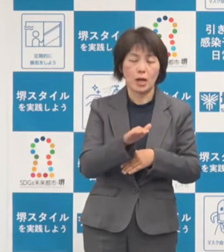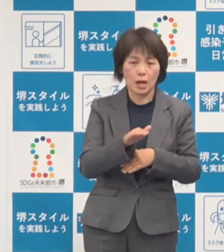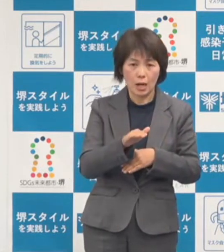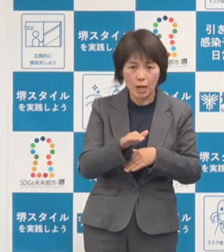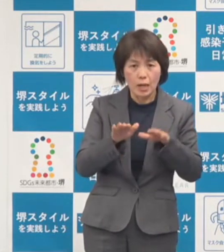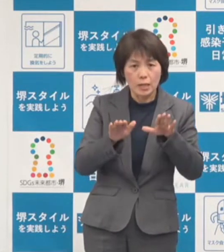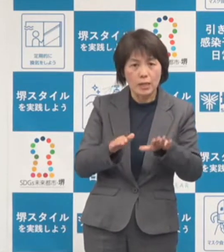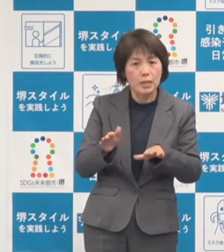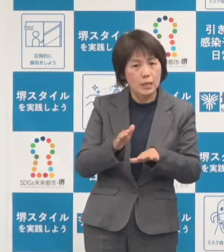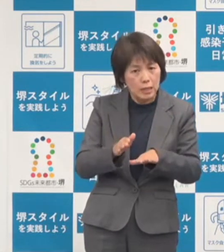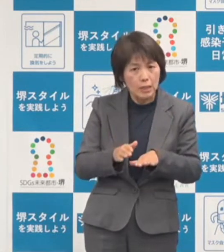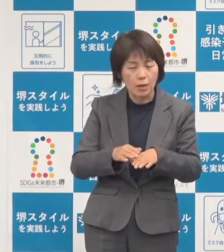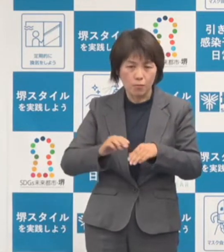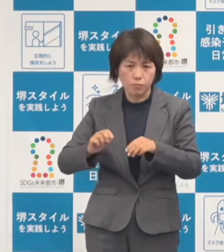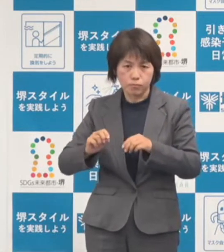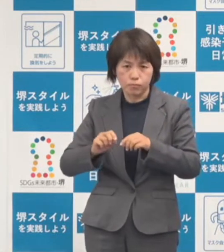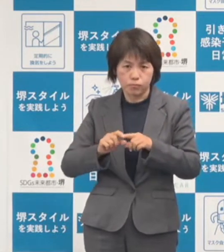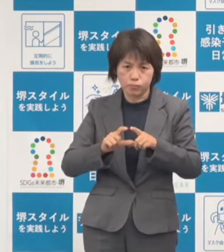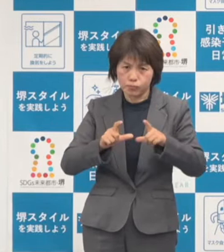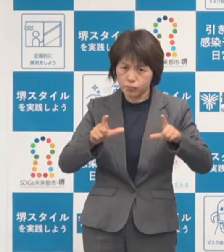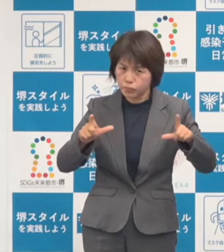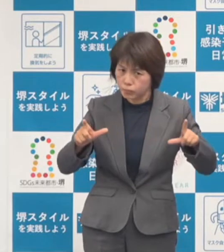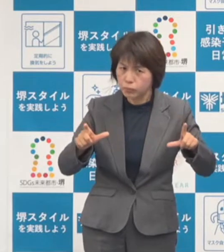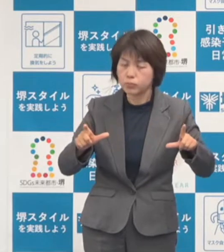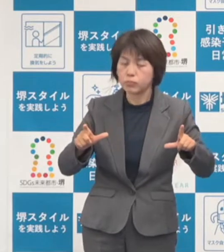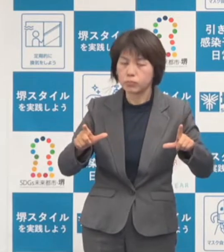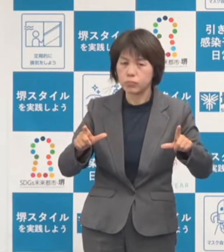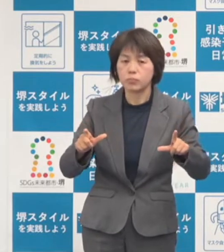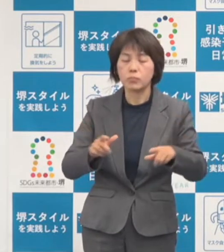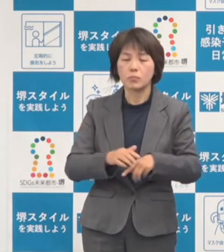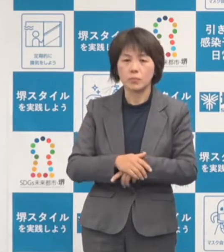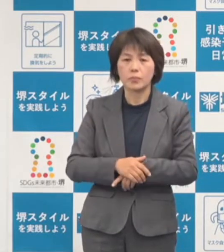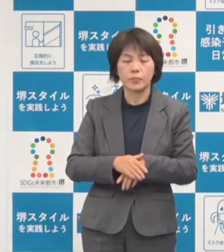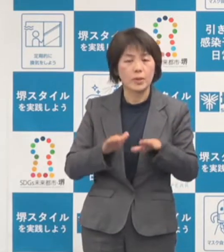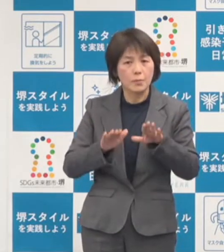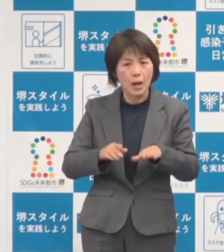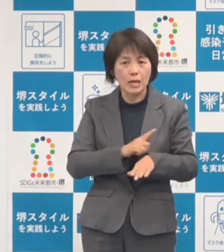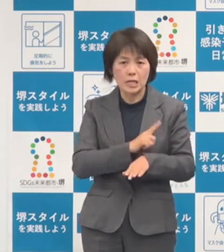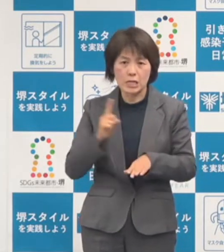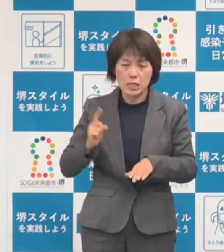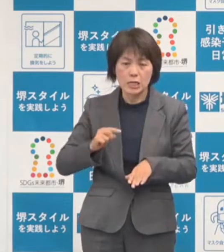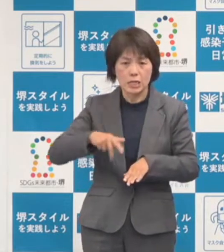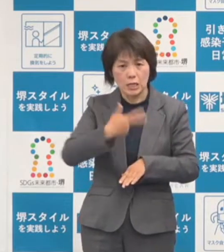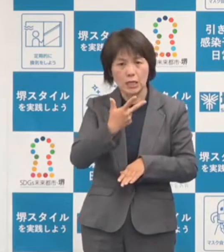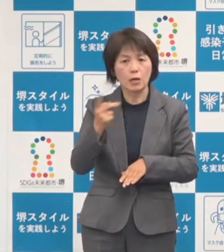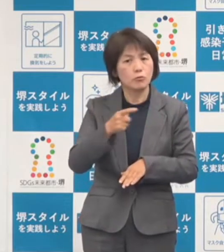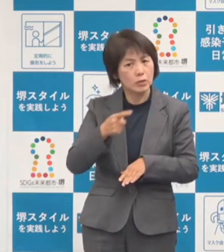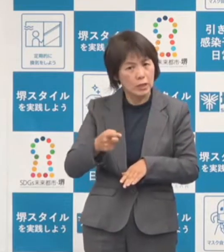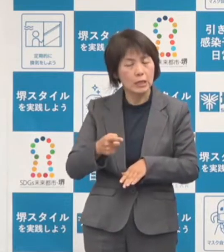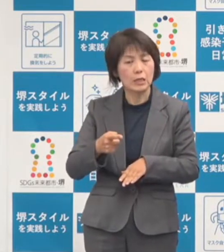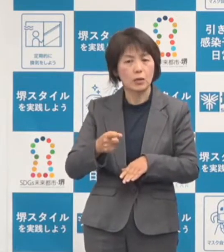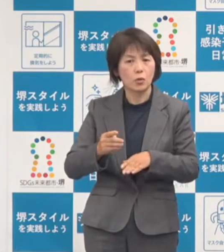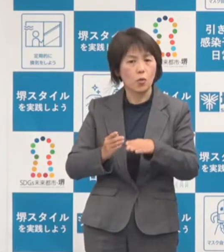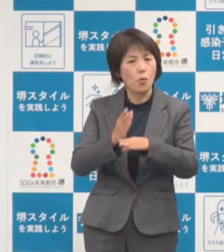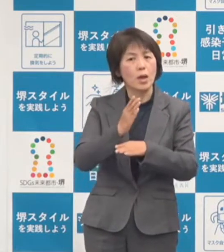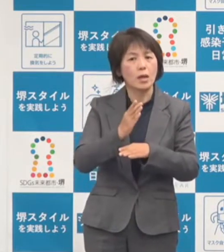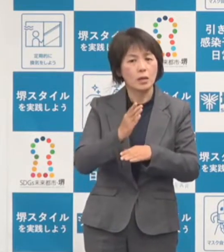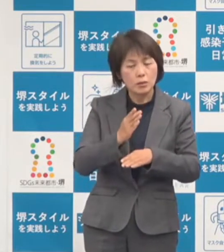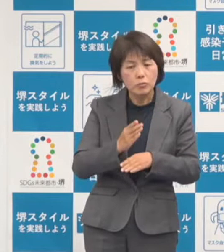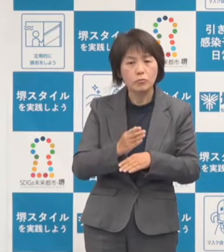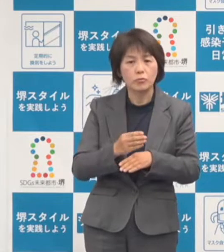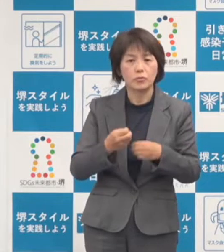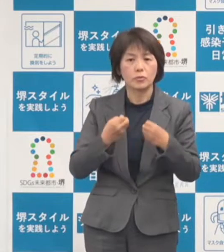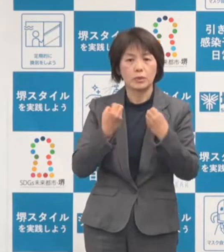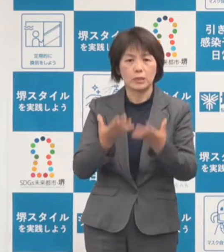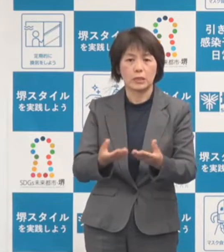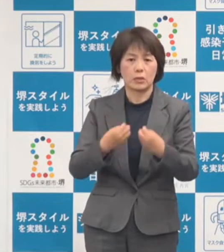に来て拡大傾向を顕著に見せておりまして、現在は1日に700人を超える新規陽性者がおられる